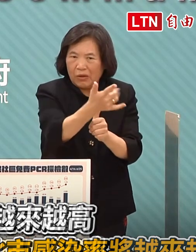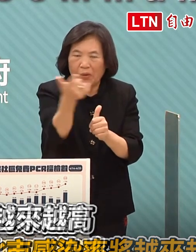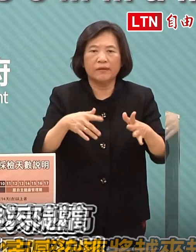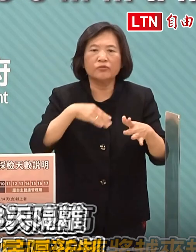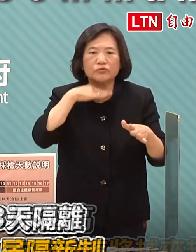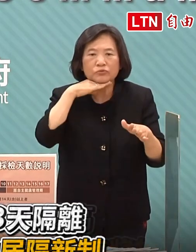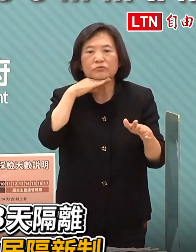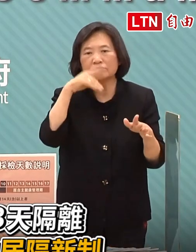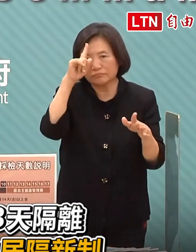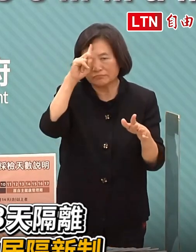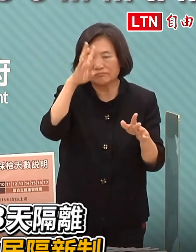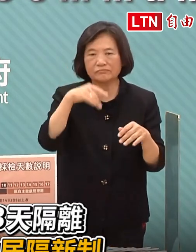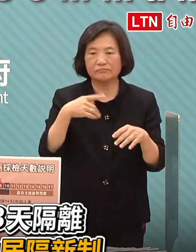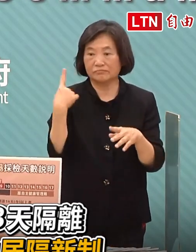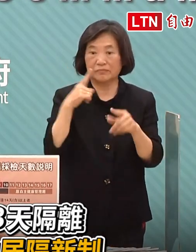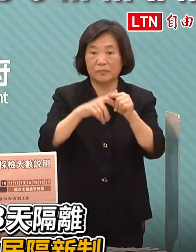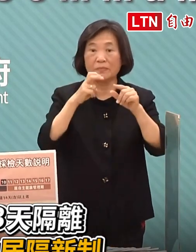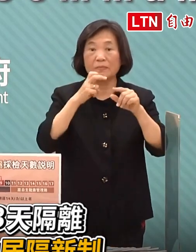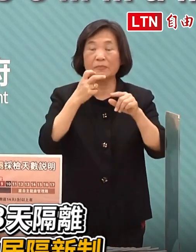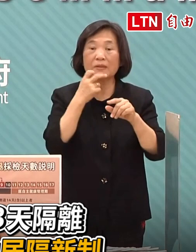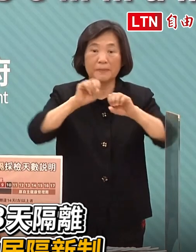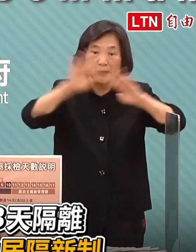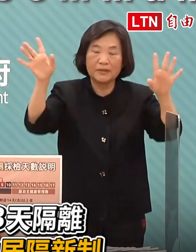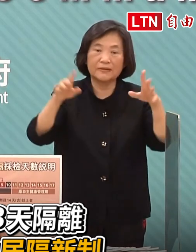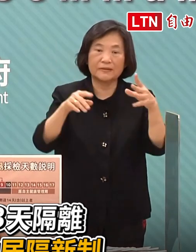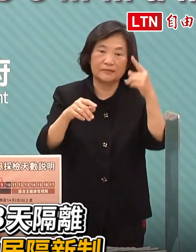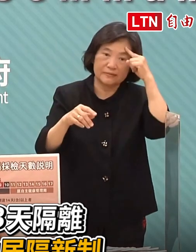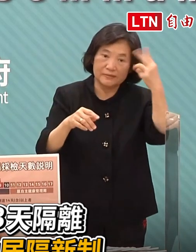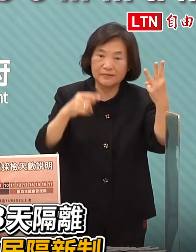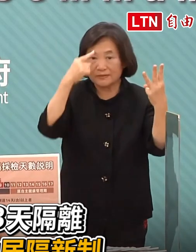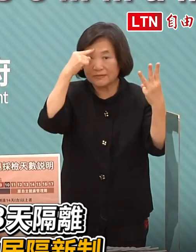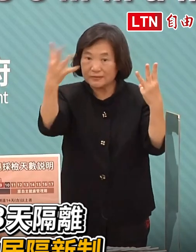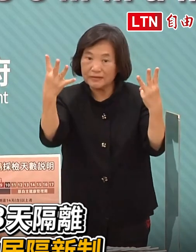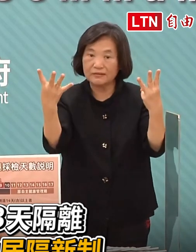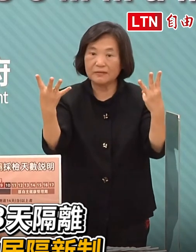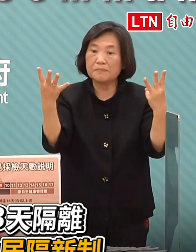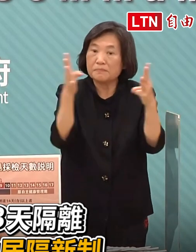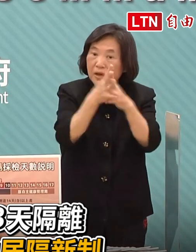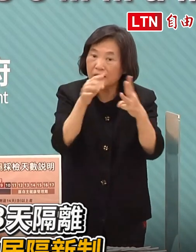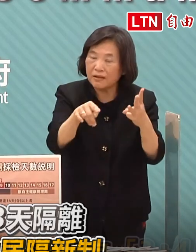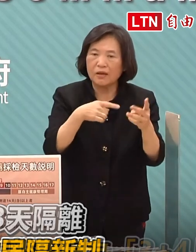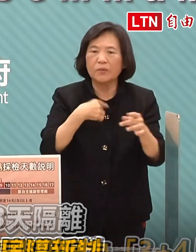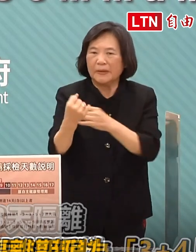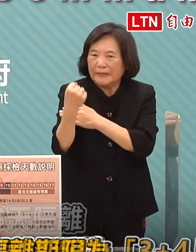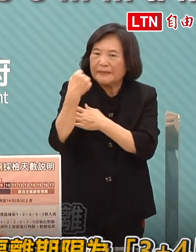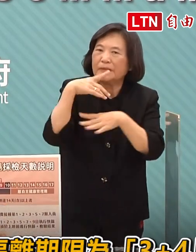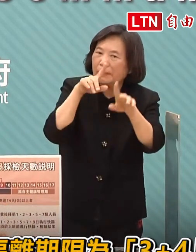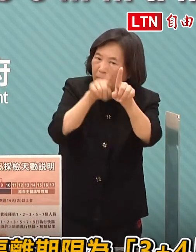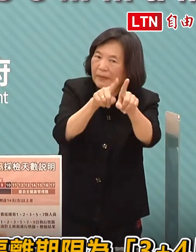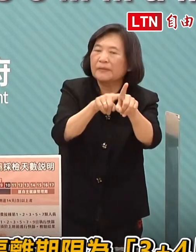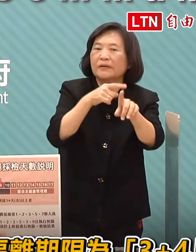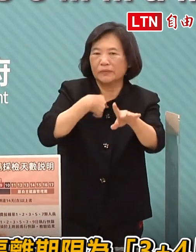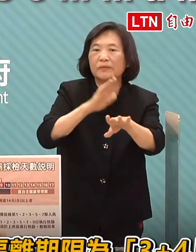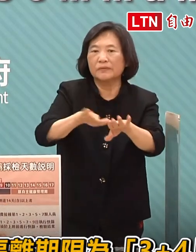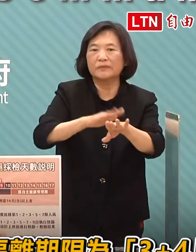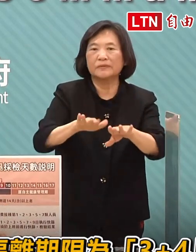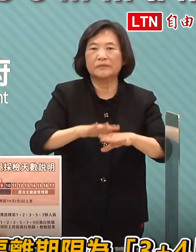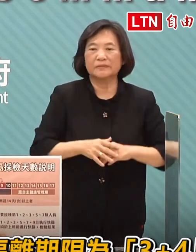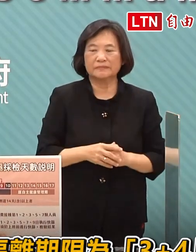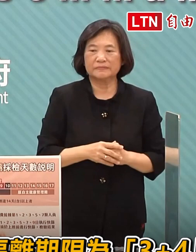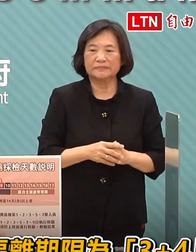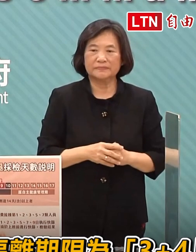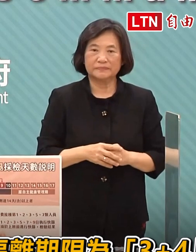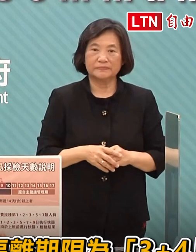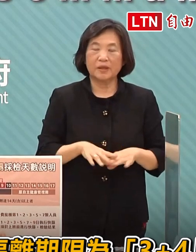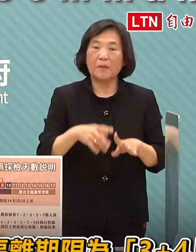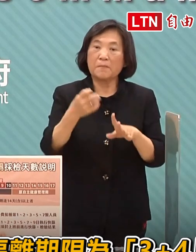越高了。昨天中央公布3+4，你知道，我们尽力去想办法去执行这个